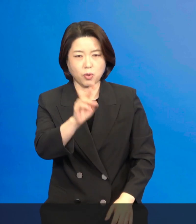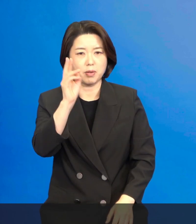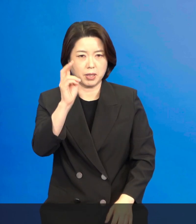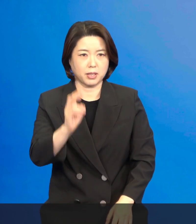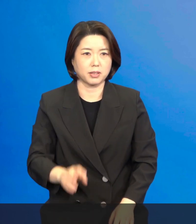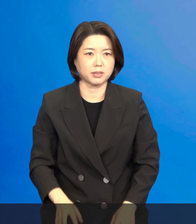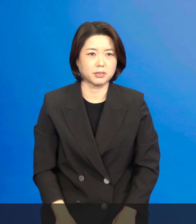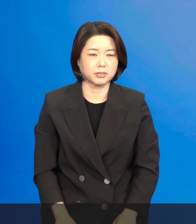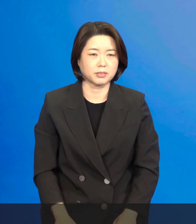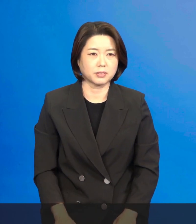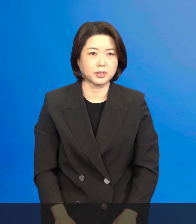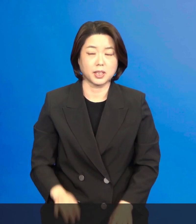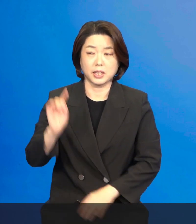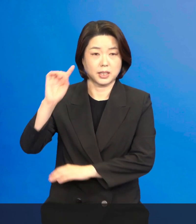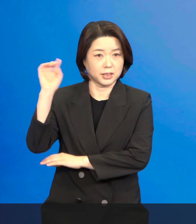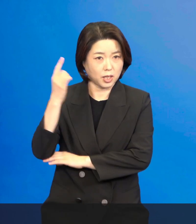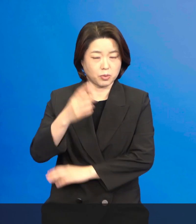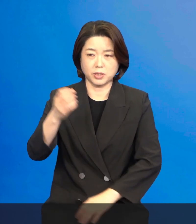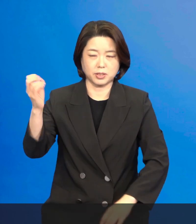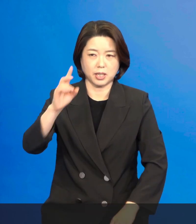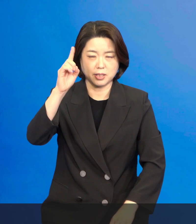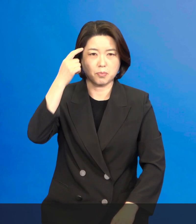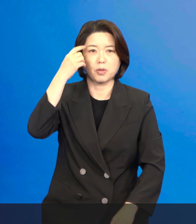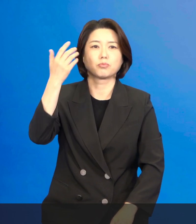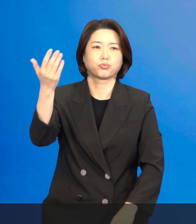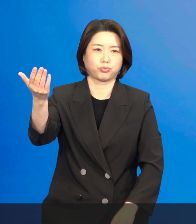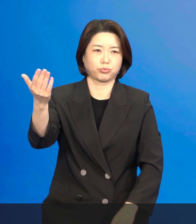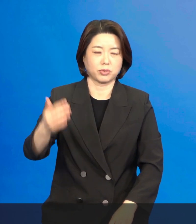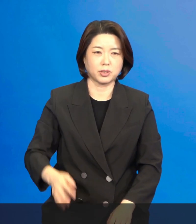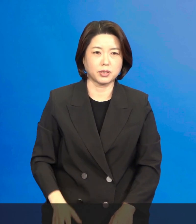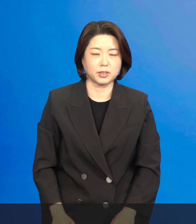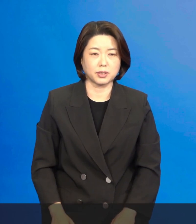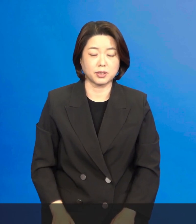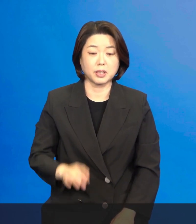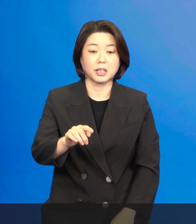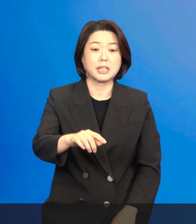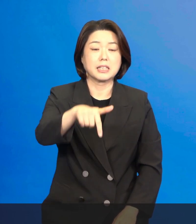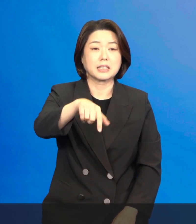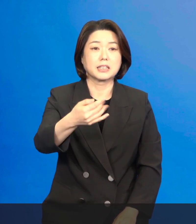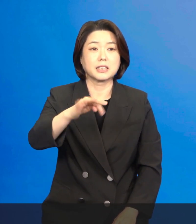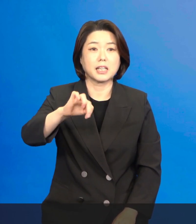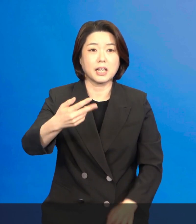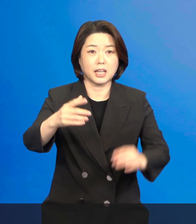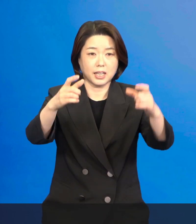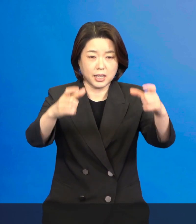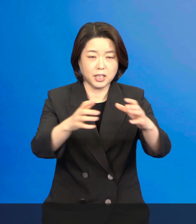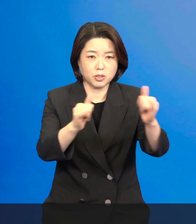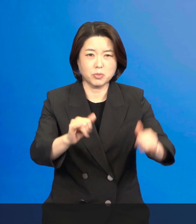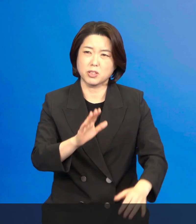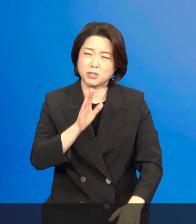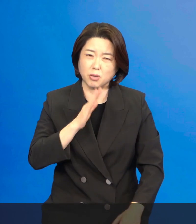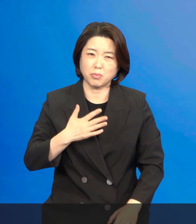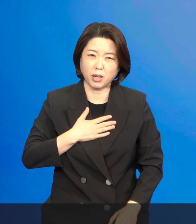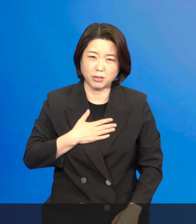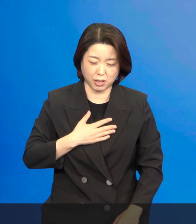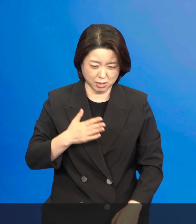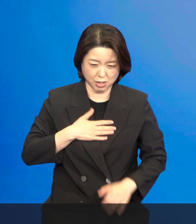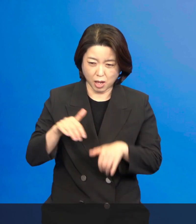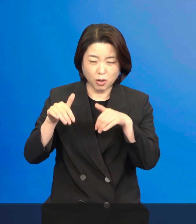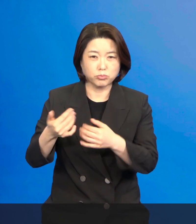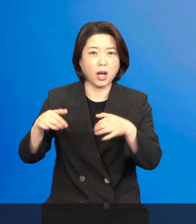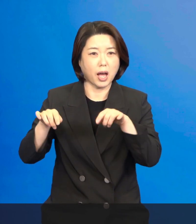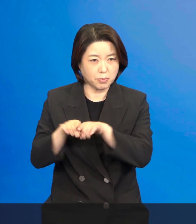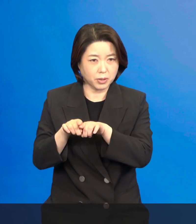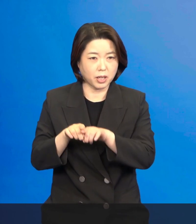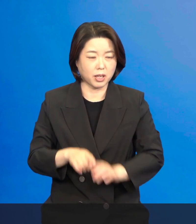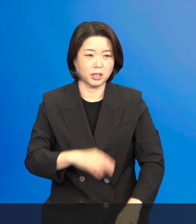것이다. 다윗이 다시 한번 여쭈었다. 그일라 주민이 정말로 나를 나의 부하들과